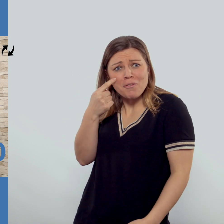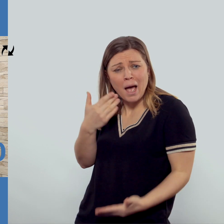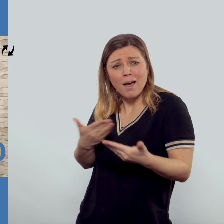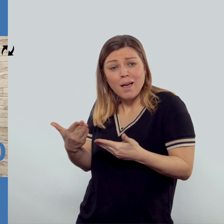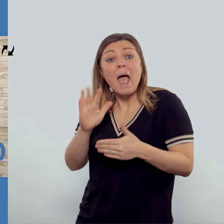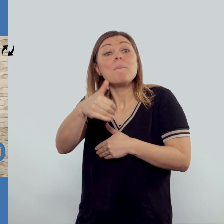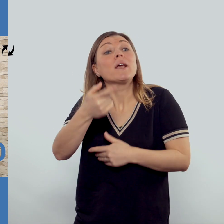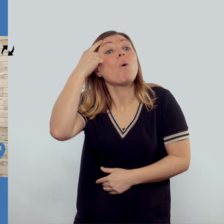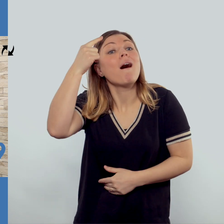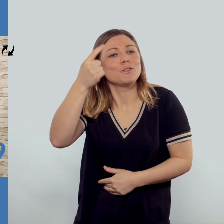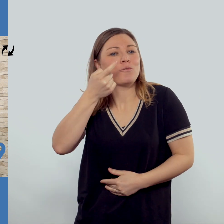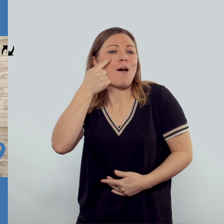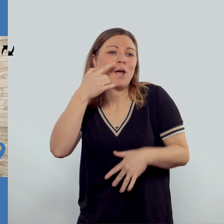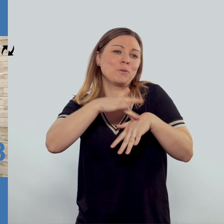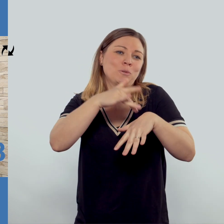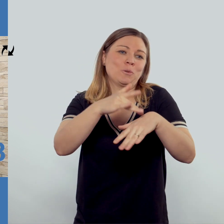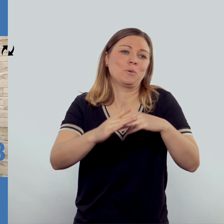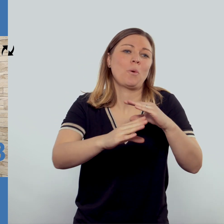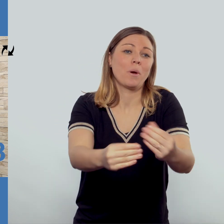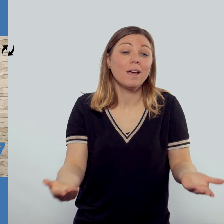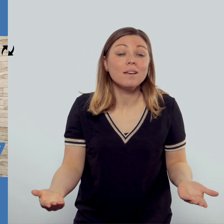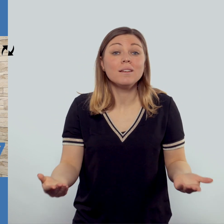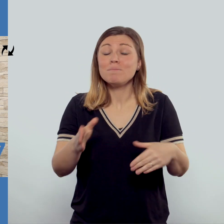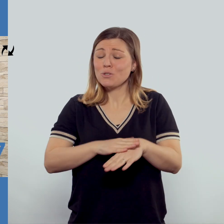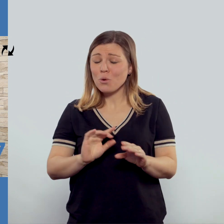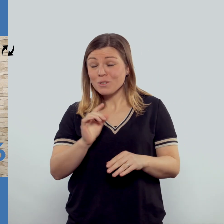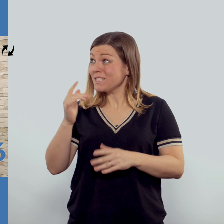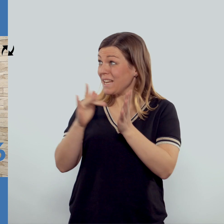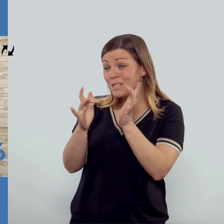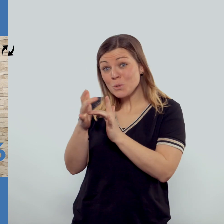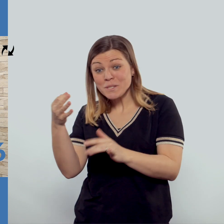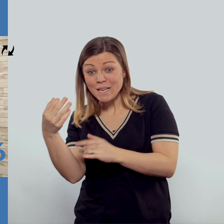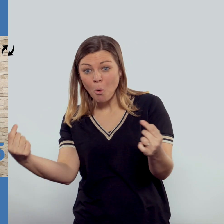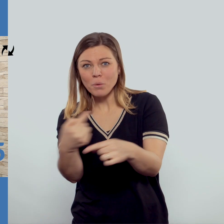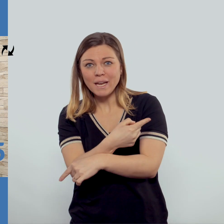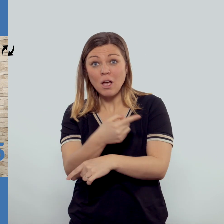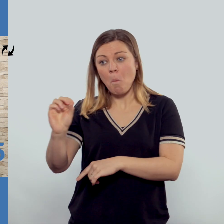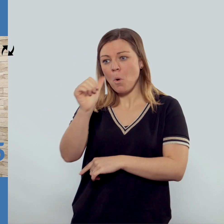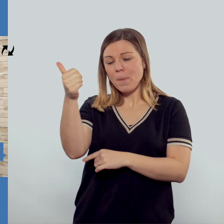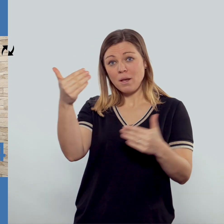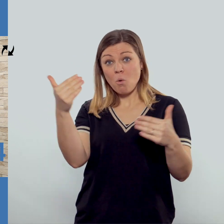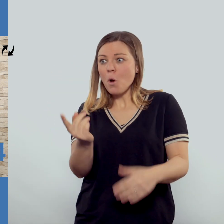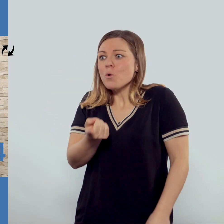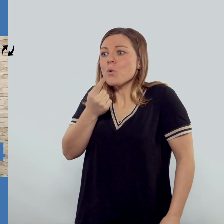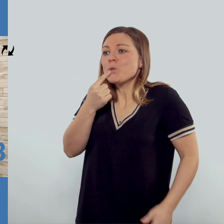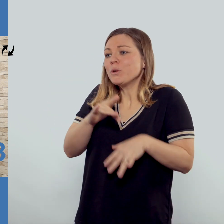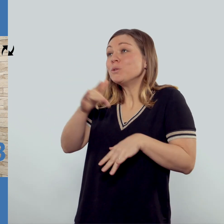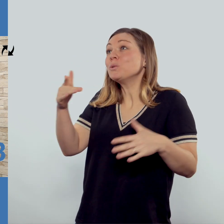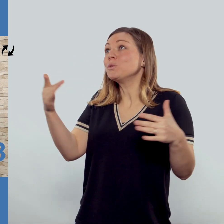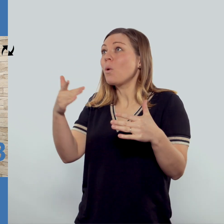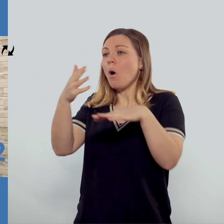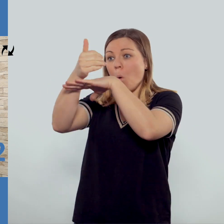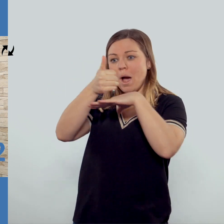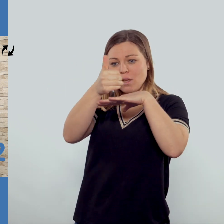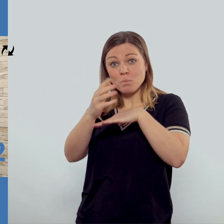dit Jésus. Jésus dit que nous devons d'abord démontrer le royaume de Dieu, démontrer sa puissance, faire goûter aux gens sa bonté,